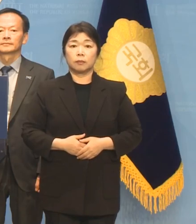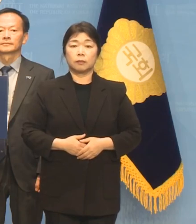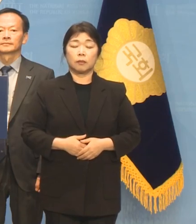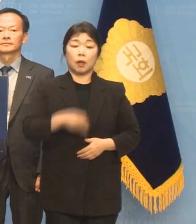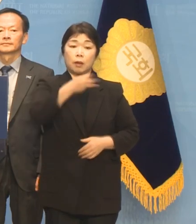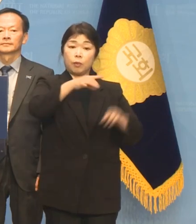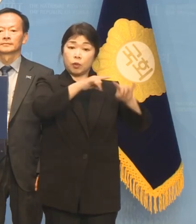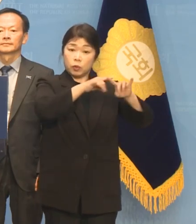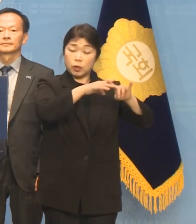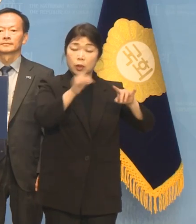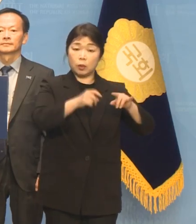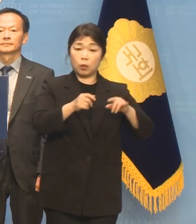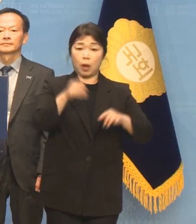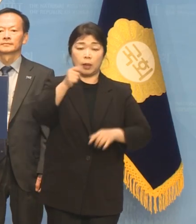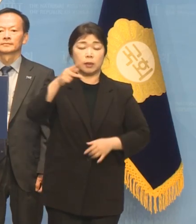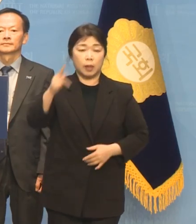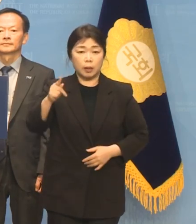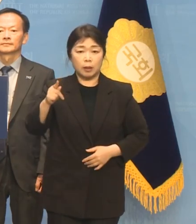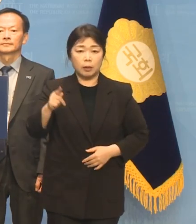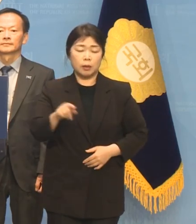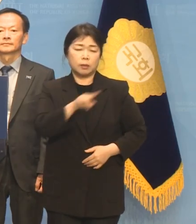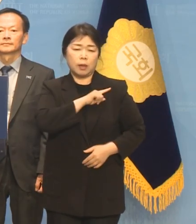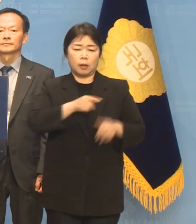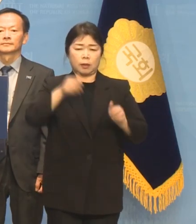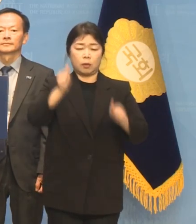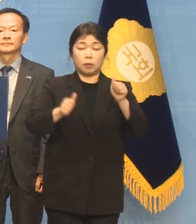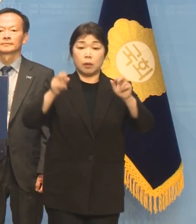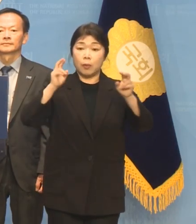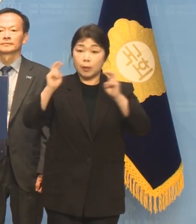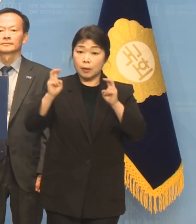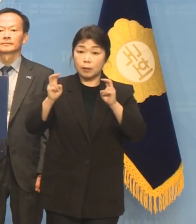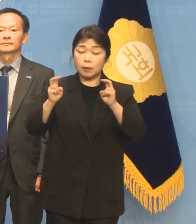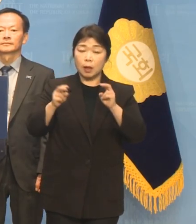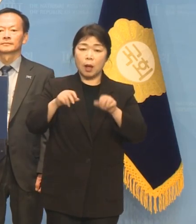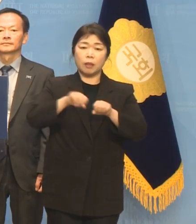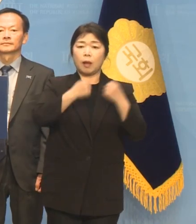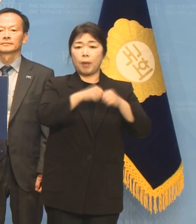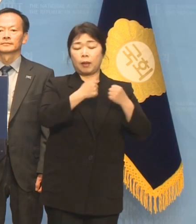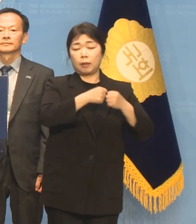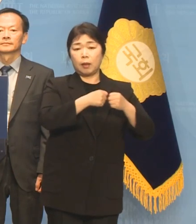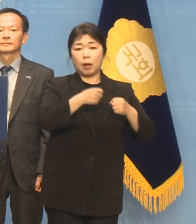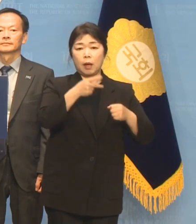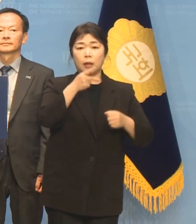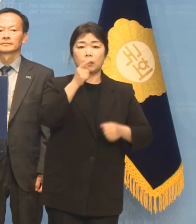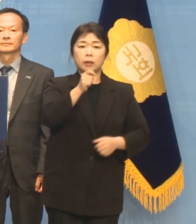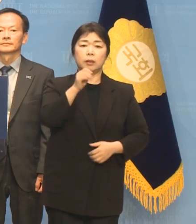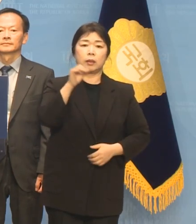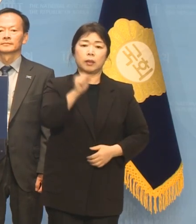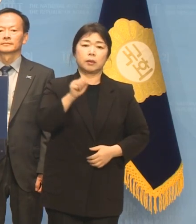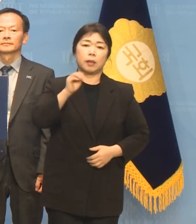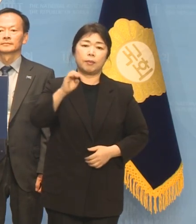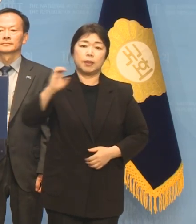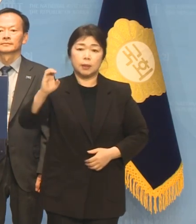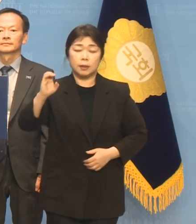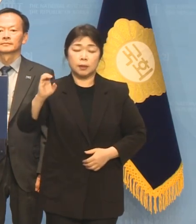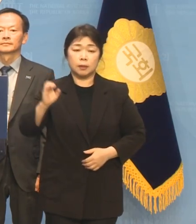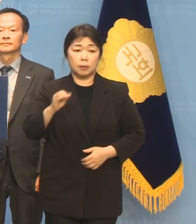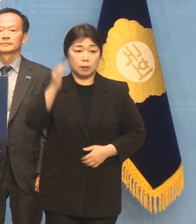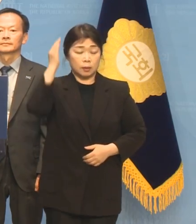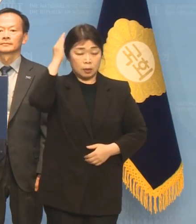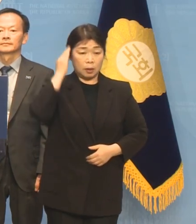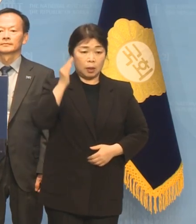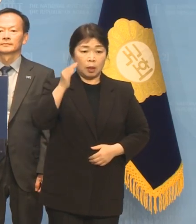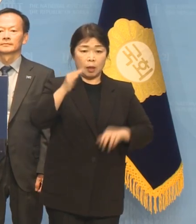삼성전자와 SK 하이닉스의 최대 경쟁 업체인 대만의 tsmc 대만 정부의 강력한